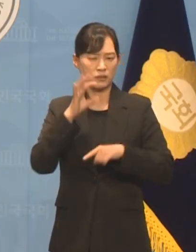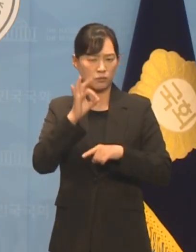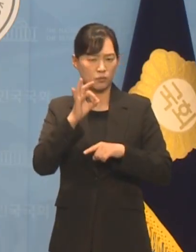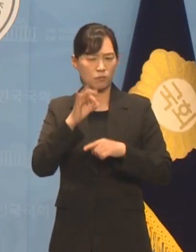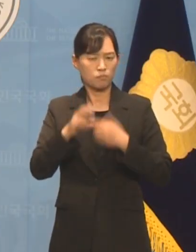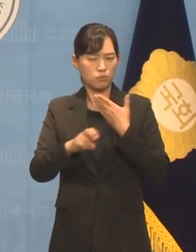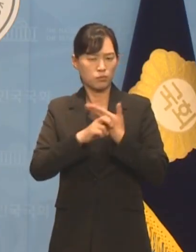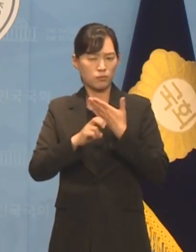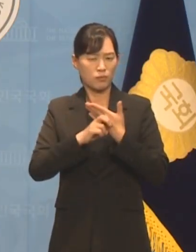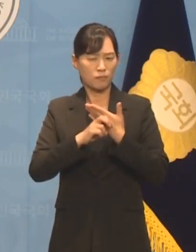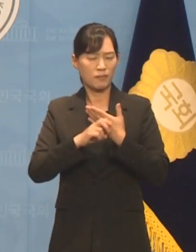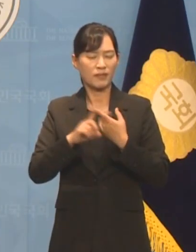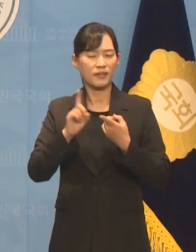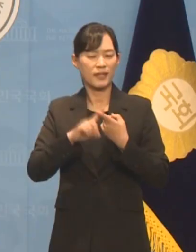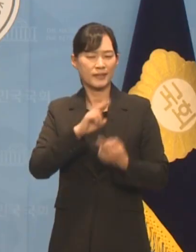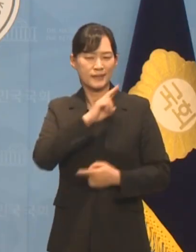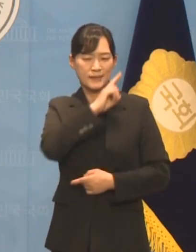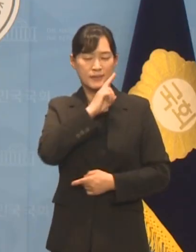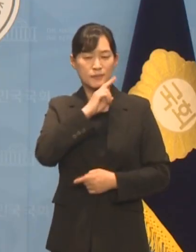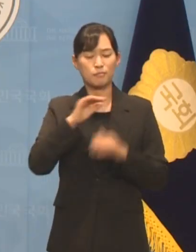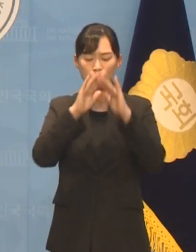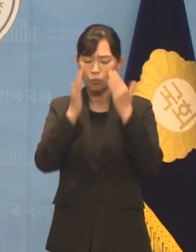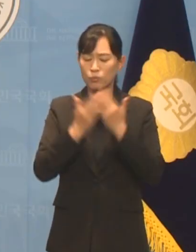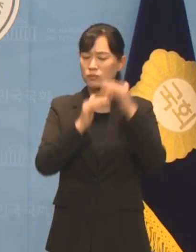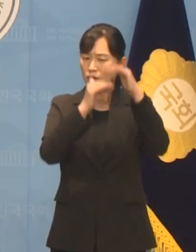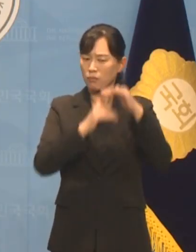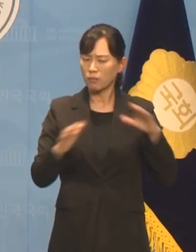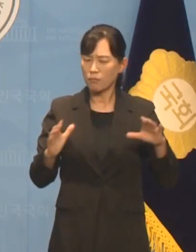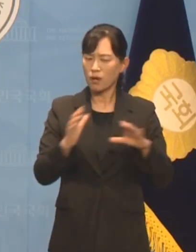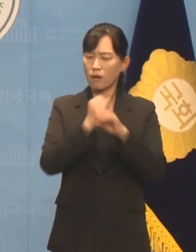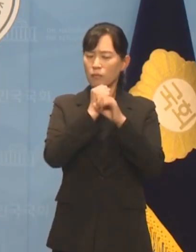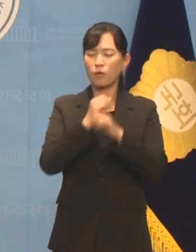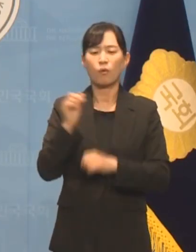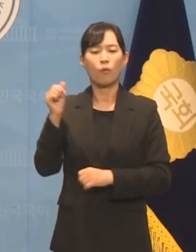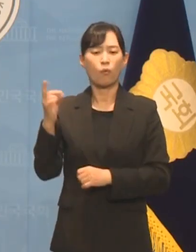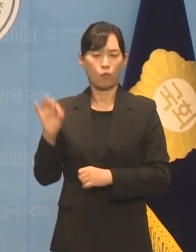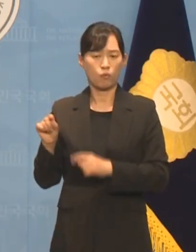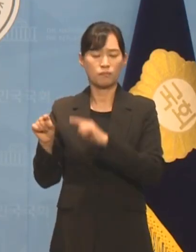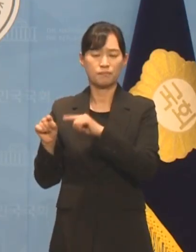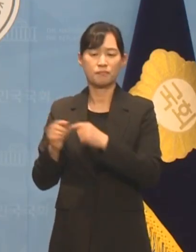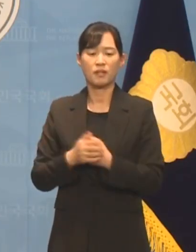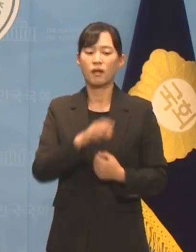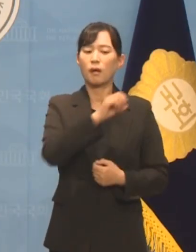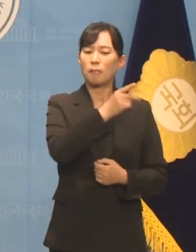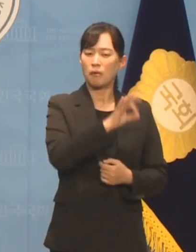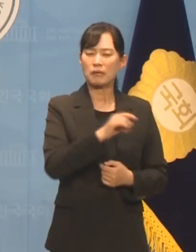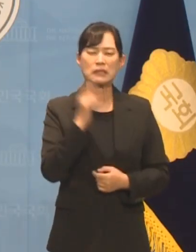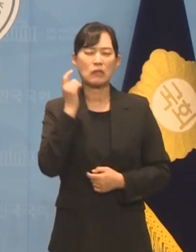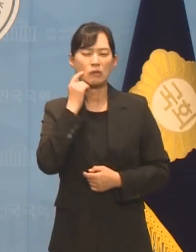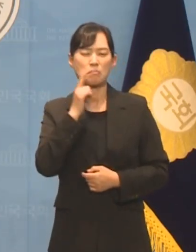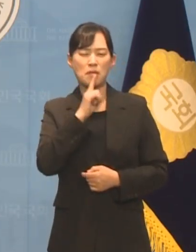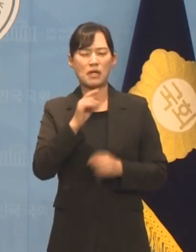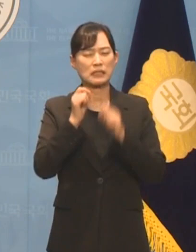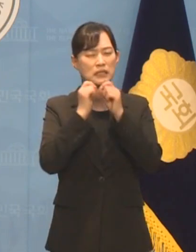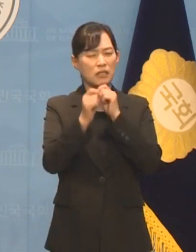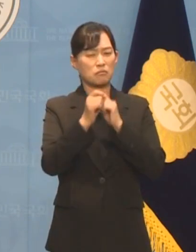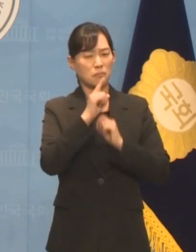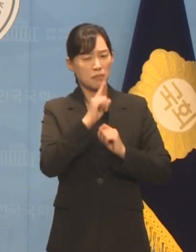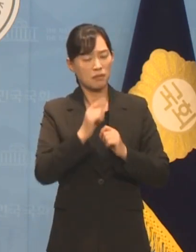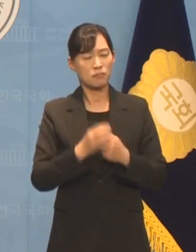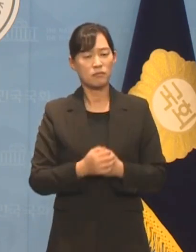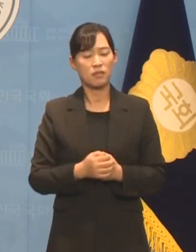가능성을 의심하게 만듭니다. 이 모든 상황을 종합하면 홍 후보가 명 씨를 허풍쟁이, 사기꾼이라고